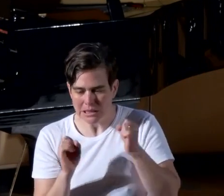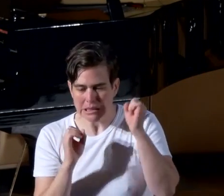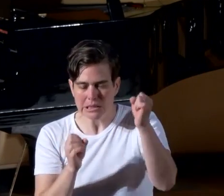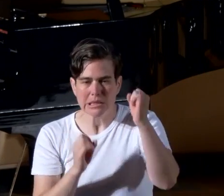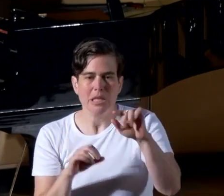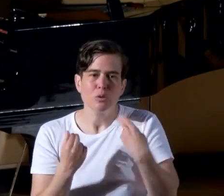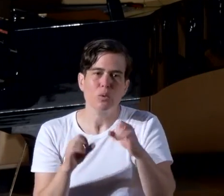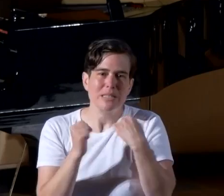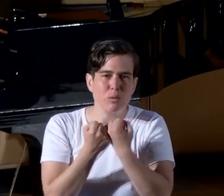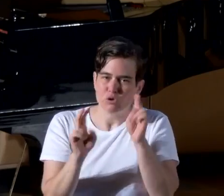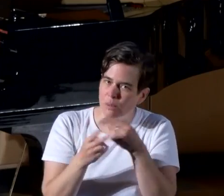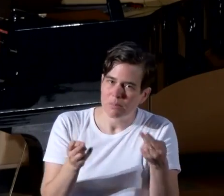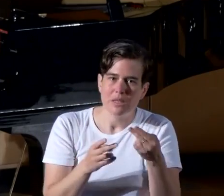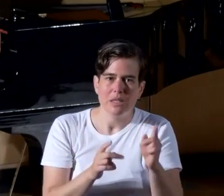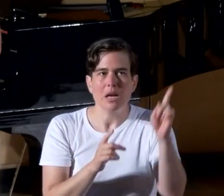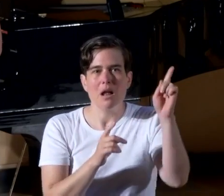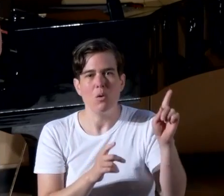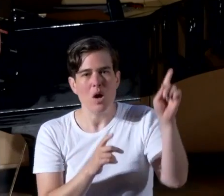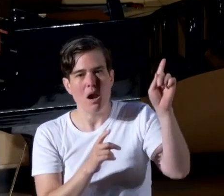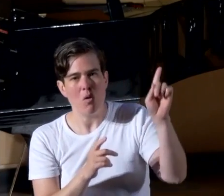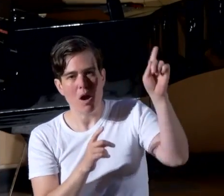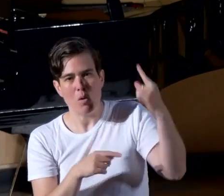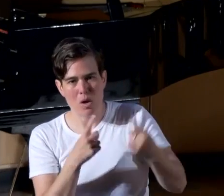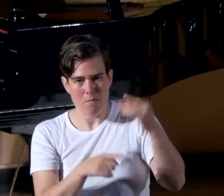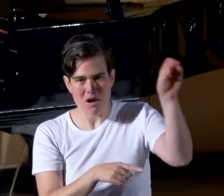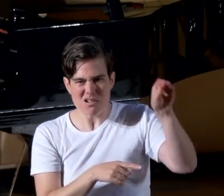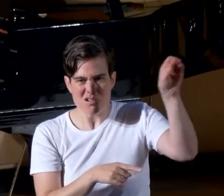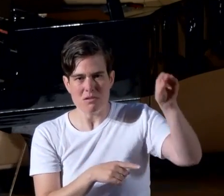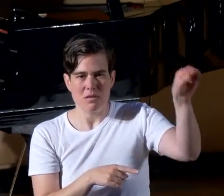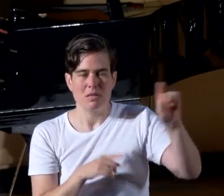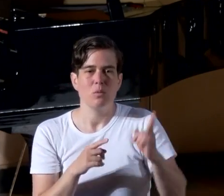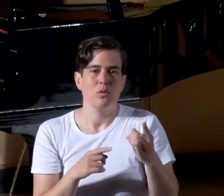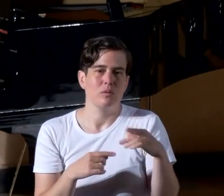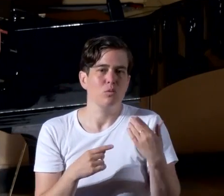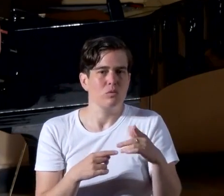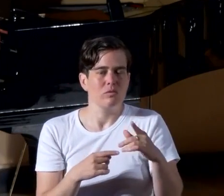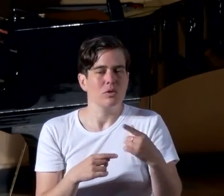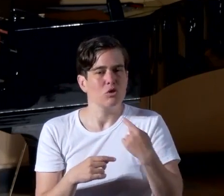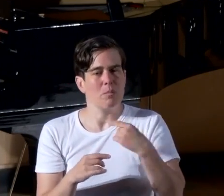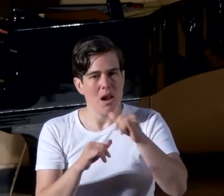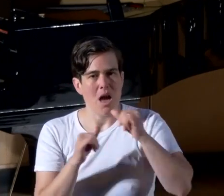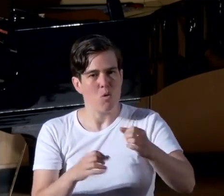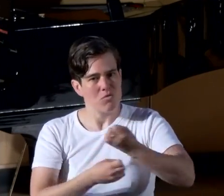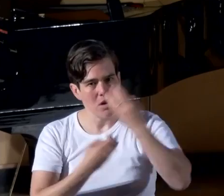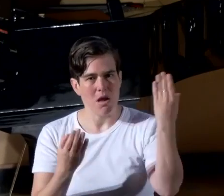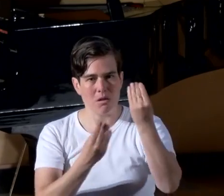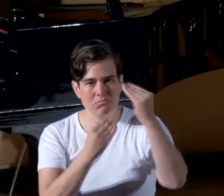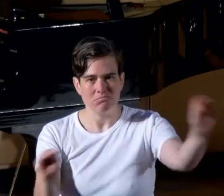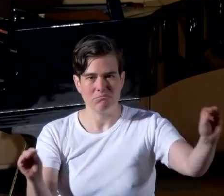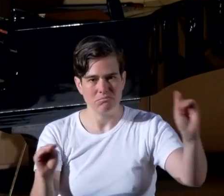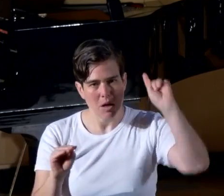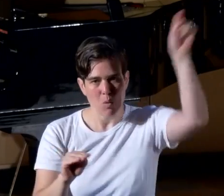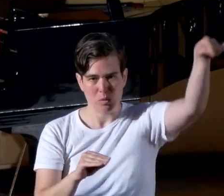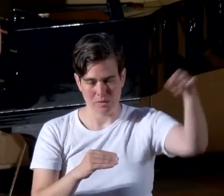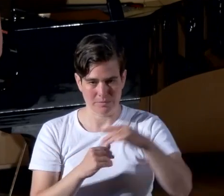hinzuweisen und immer wieder den Finger in die Wunde zu legen und unsere Stimme zu erheben, laut und deutlich.